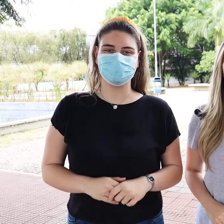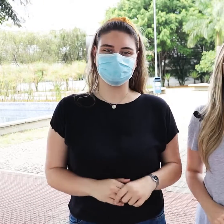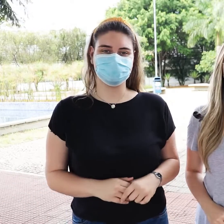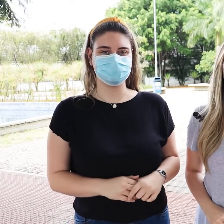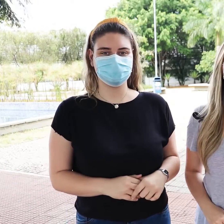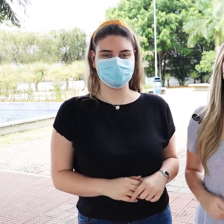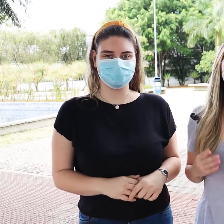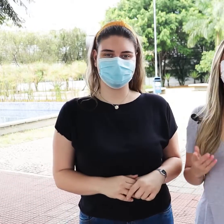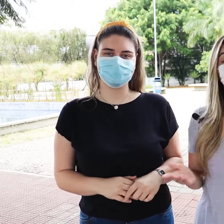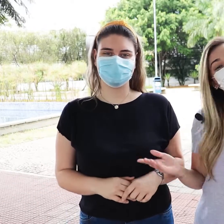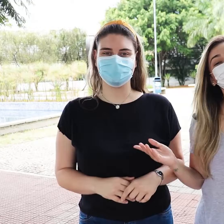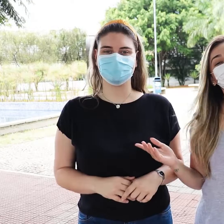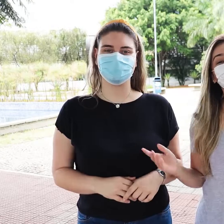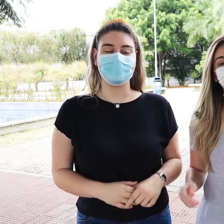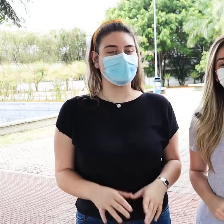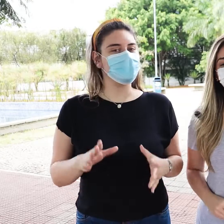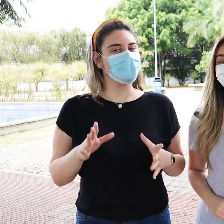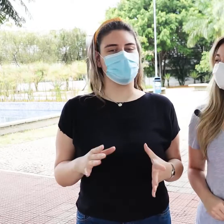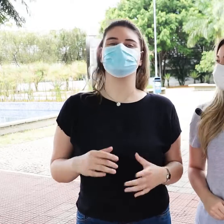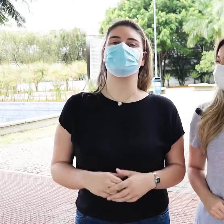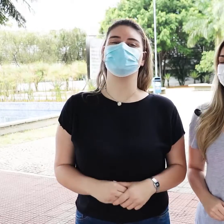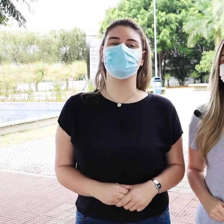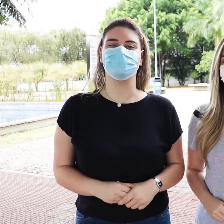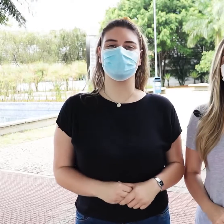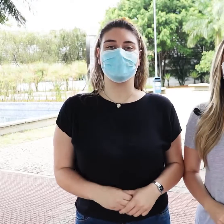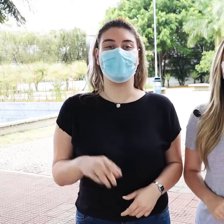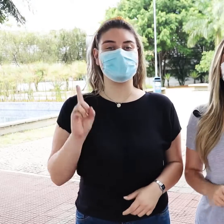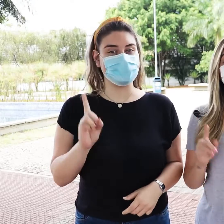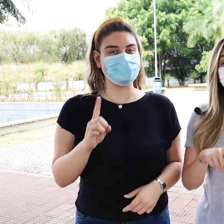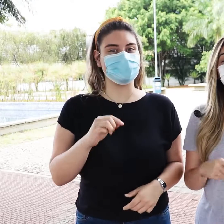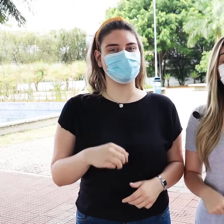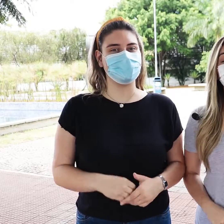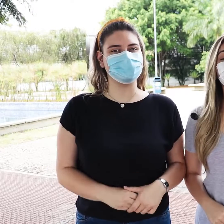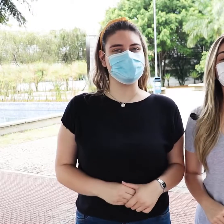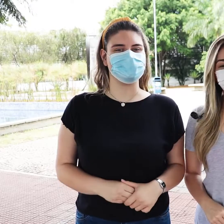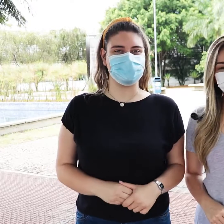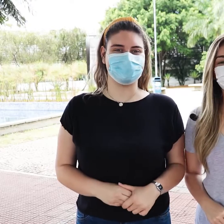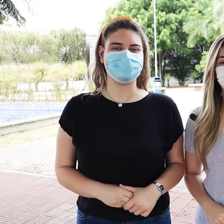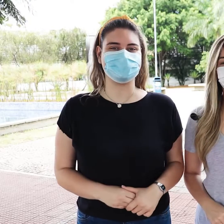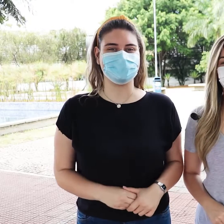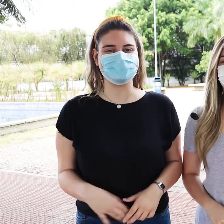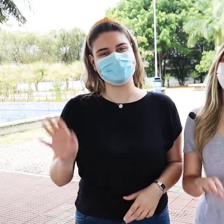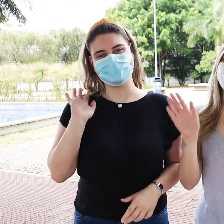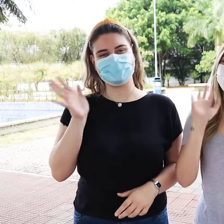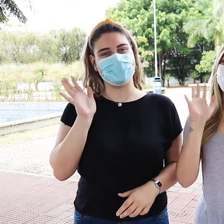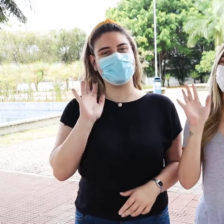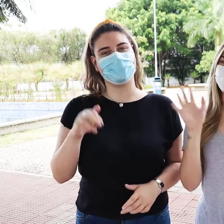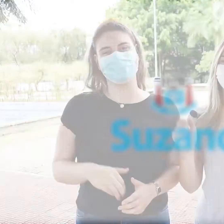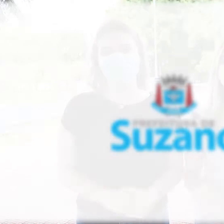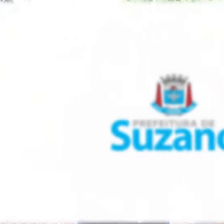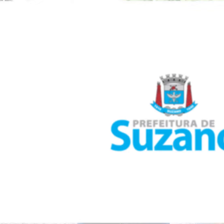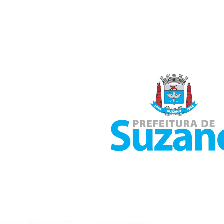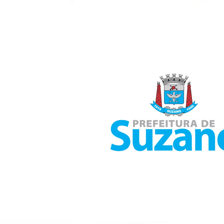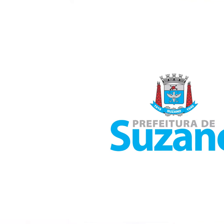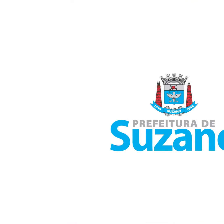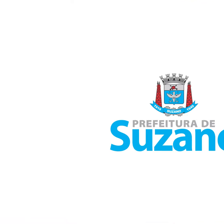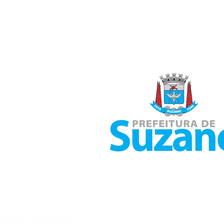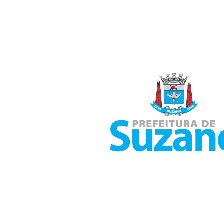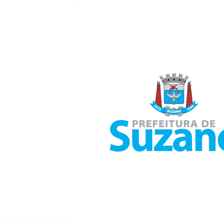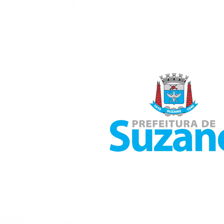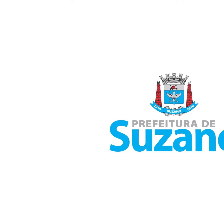agora. Desejamos a todos um Feliz Natal. E um próspero Ano Novo. A gente se vê em 2022. Tchau!